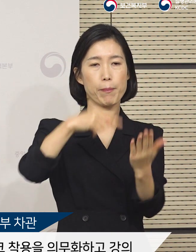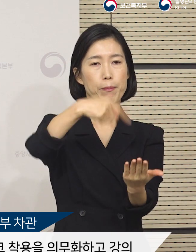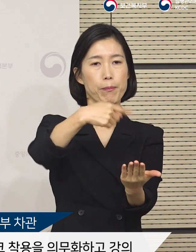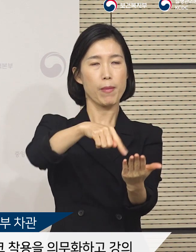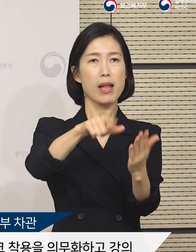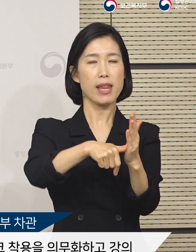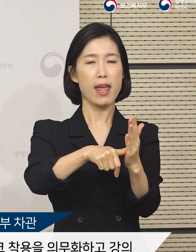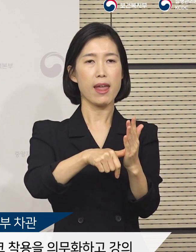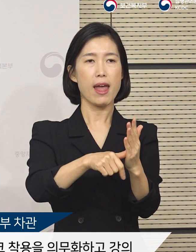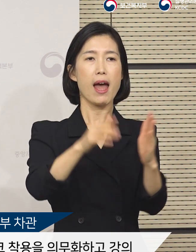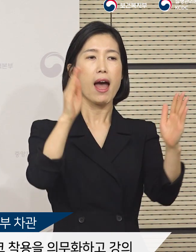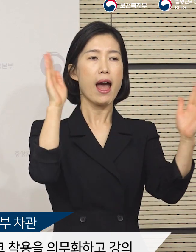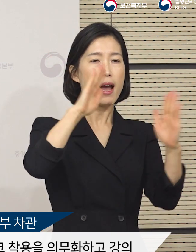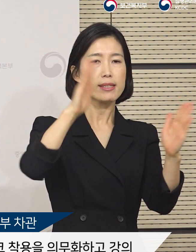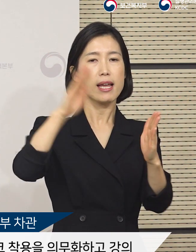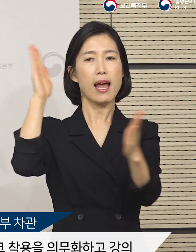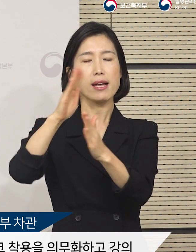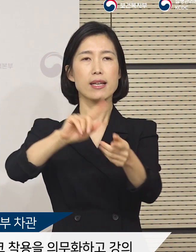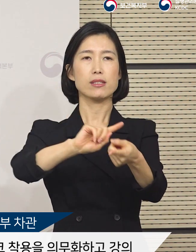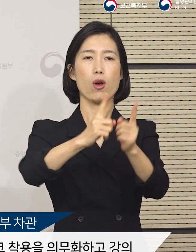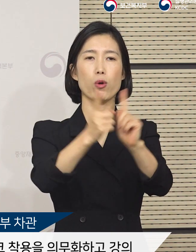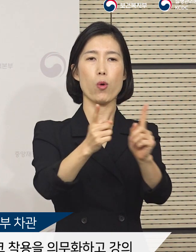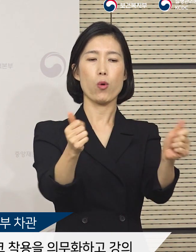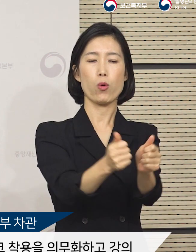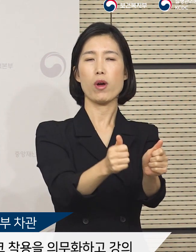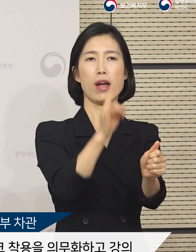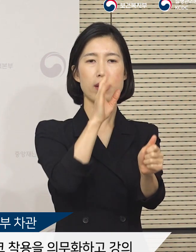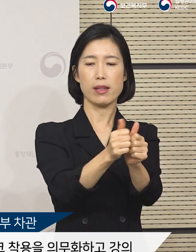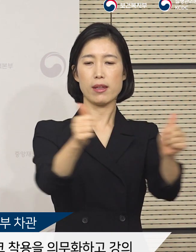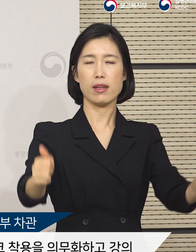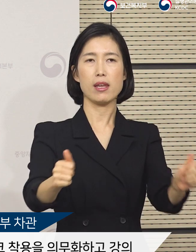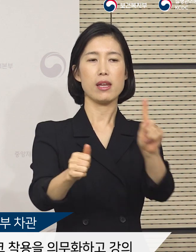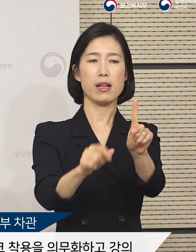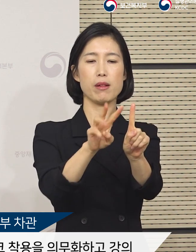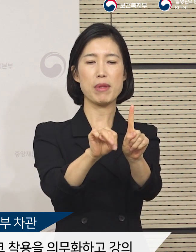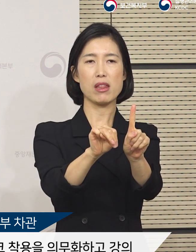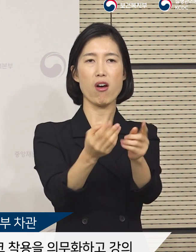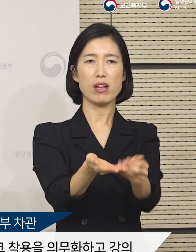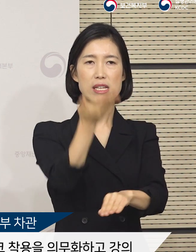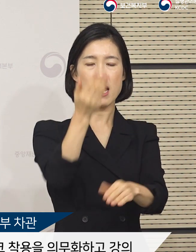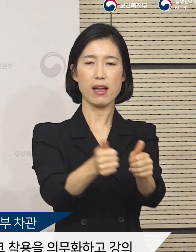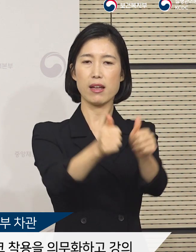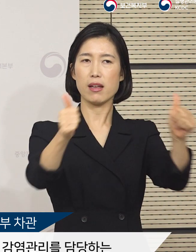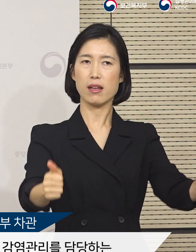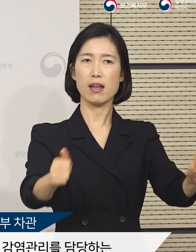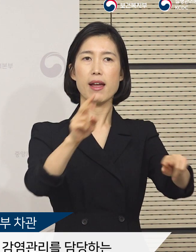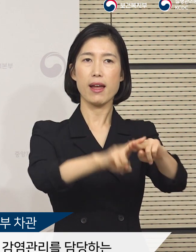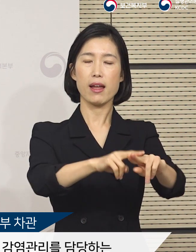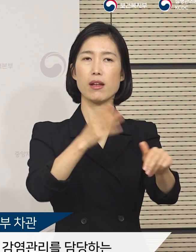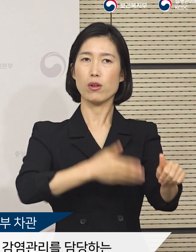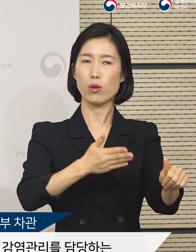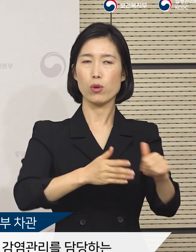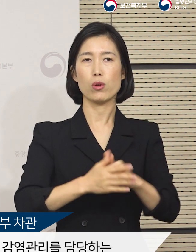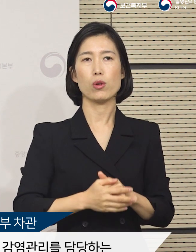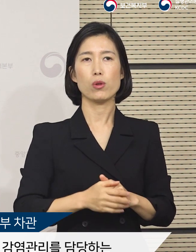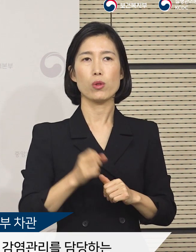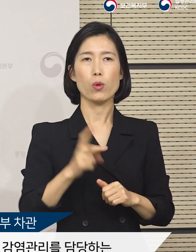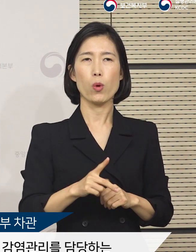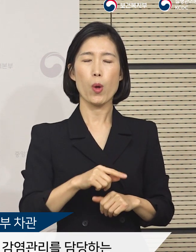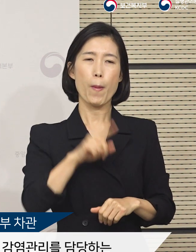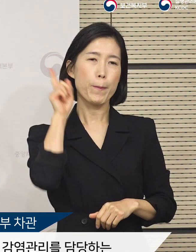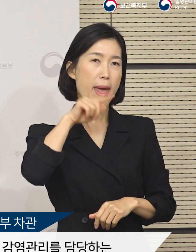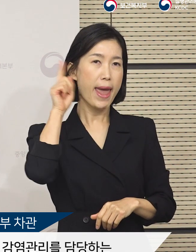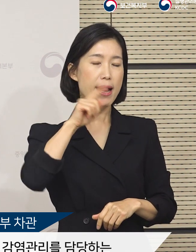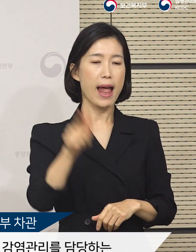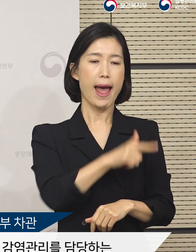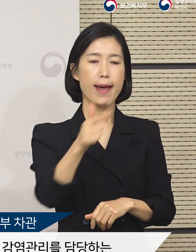시에 학생들 사이의 간격을 최소 1m 이상 유지할 것을 제시하였습니다. 또한 최소한